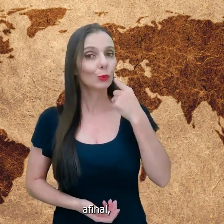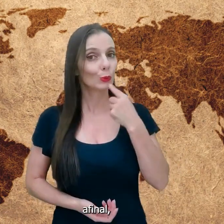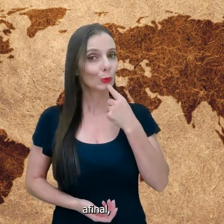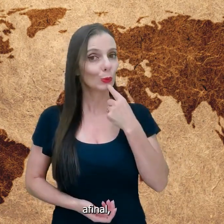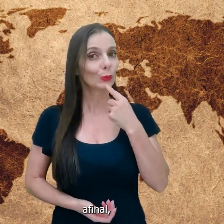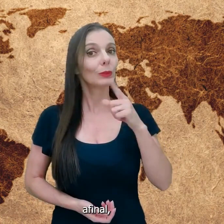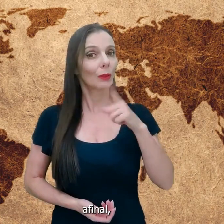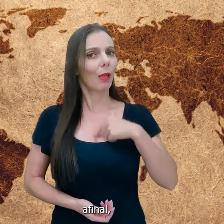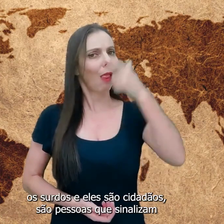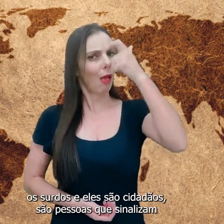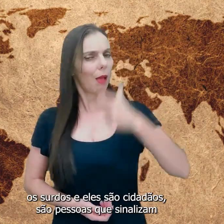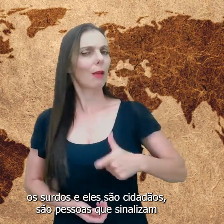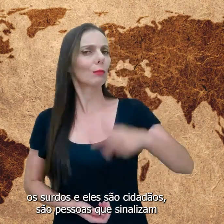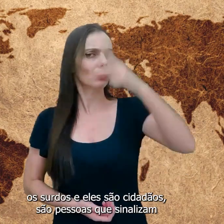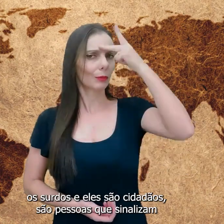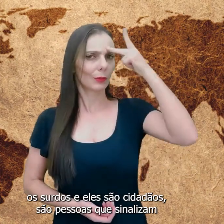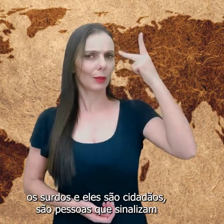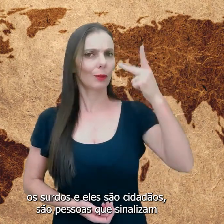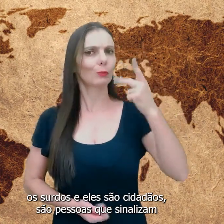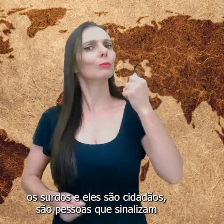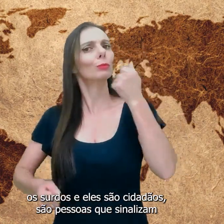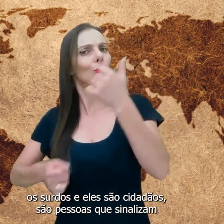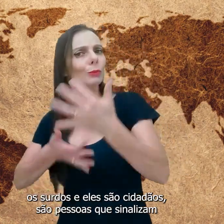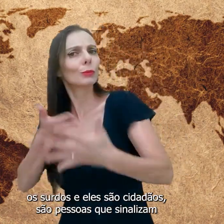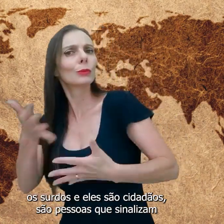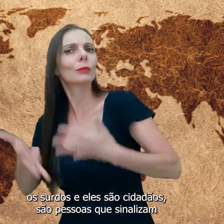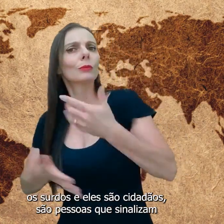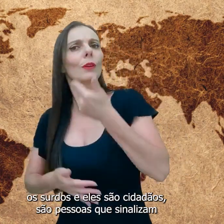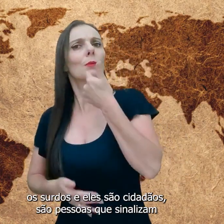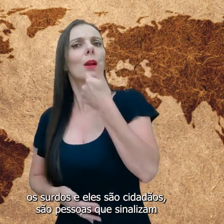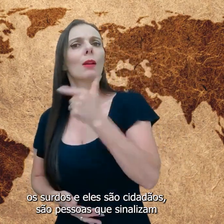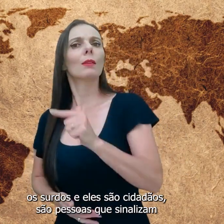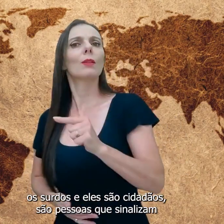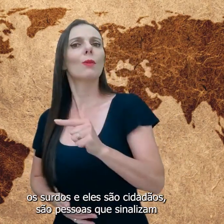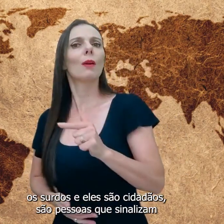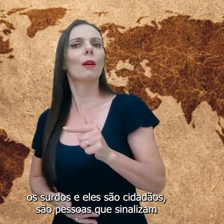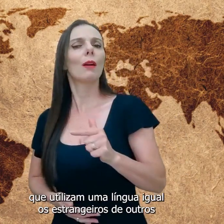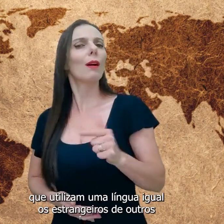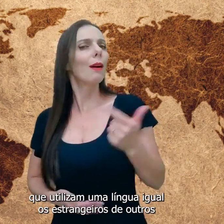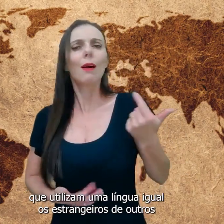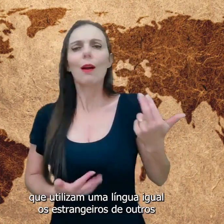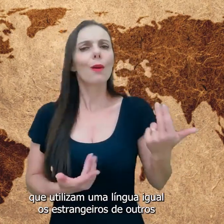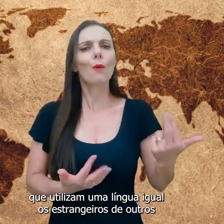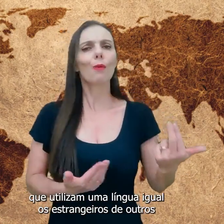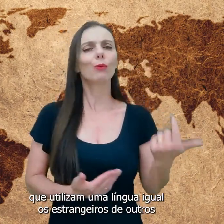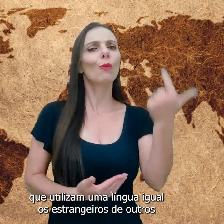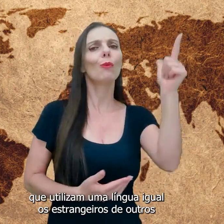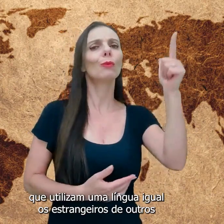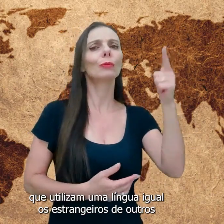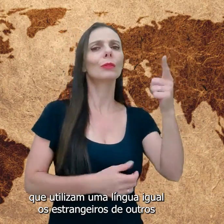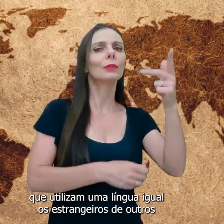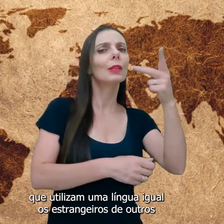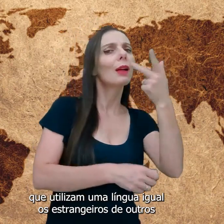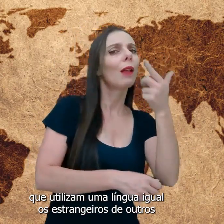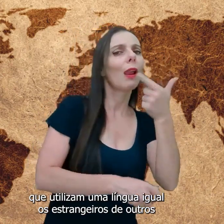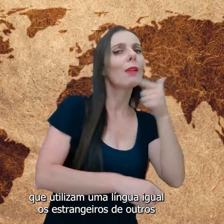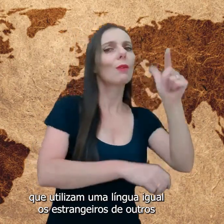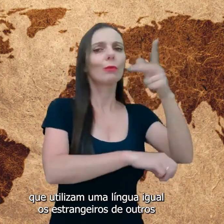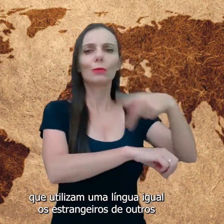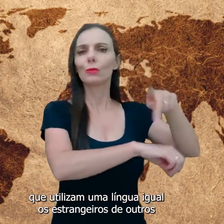Afinal, os surdos, eles são cidadãos, são pessoas que sinalizam que utilizam uma língua, igual os estrangeiros